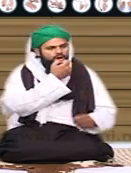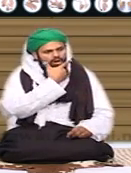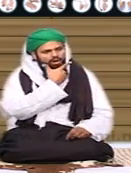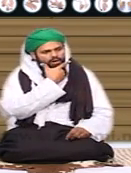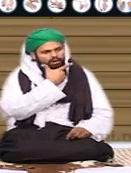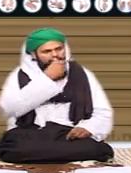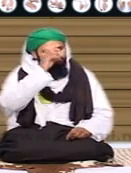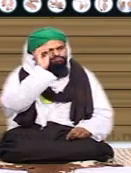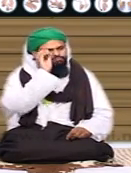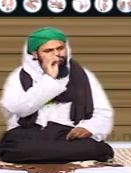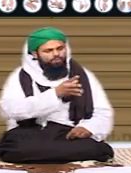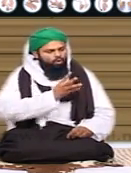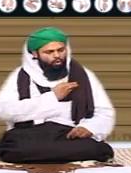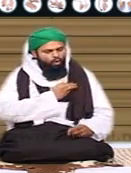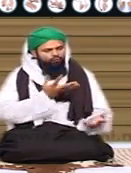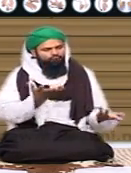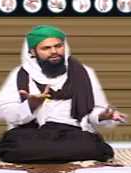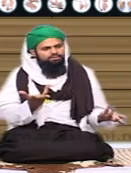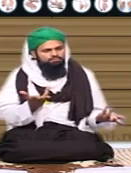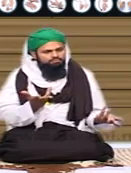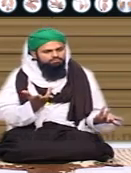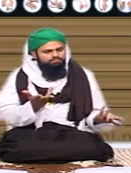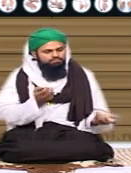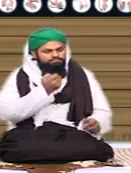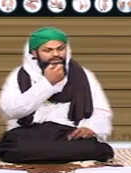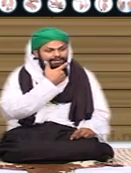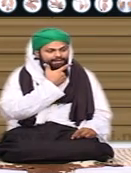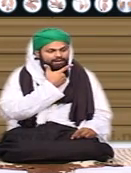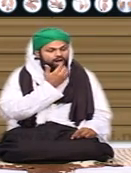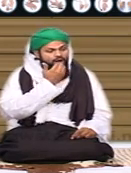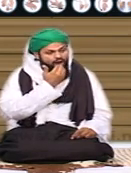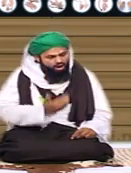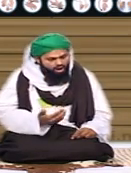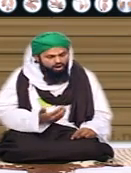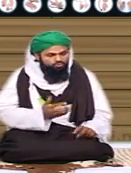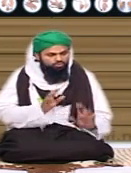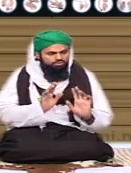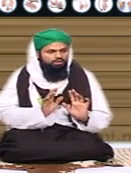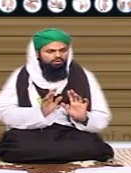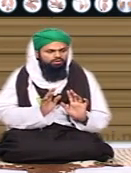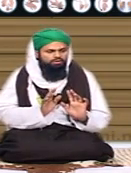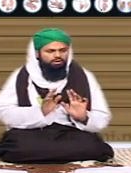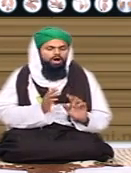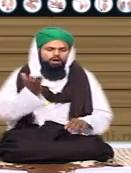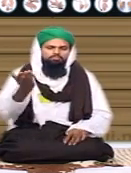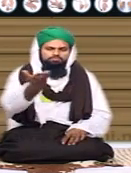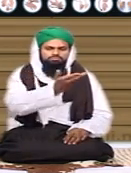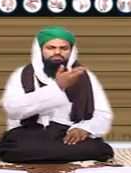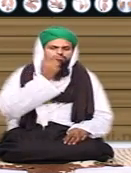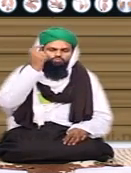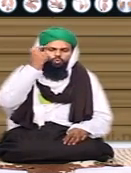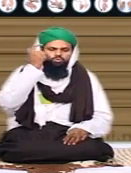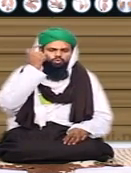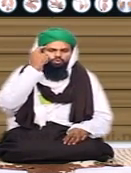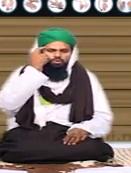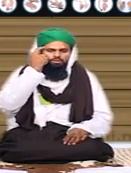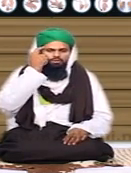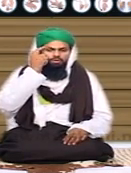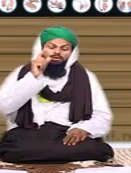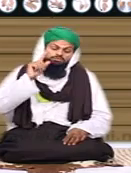کے لیے آیا ہوں اور یہ ہنس رہا ہے، خوف ہی نہیں ہے۔ ہنستا ہوا دیکھ کر تعجب کرتے ہیں۔ تو میرے اسلامی بھائیوں سوچئے،